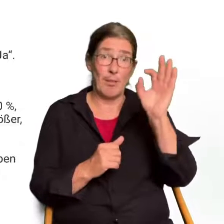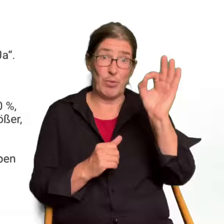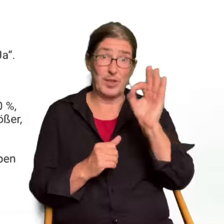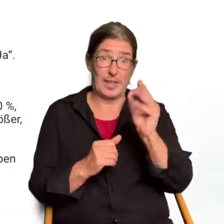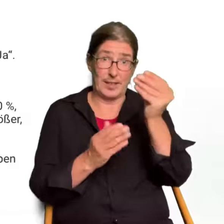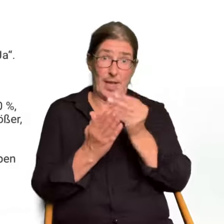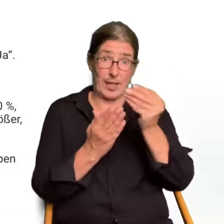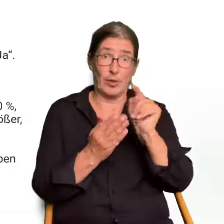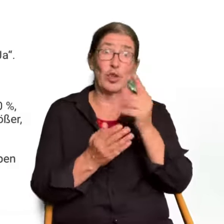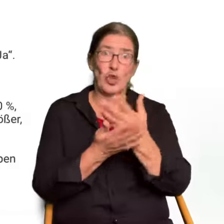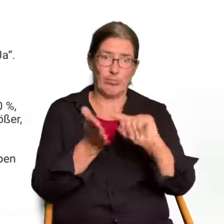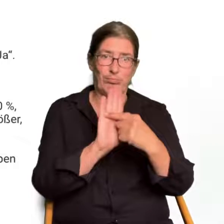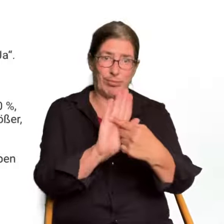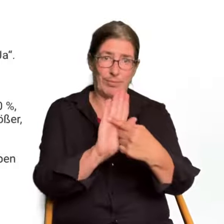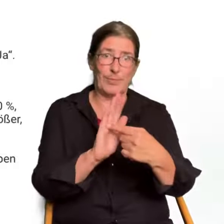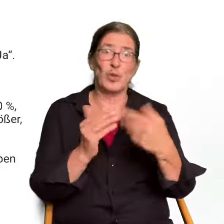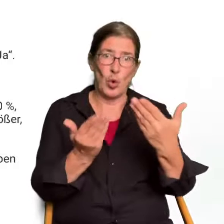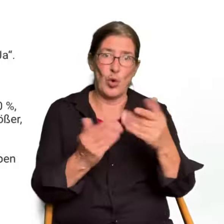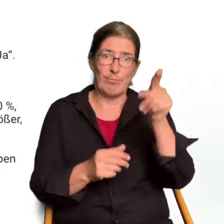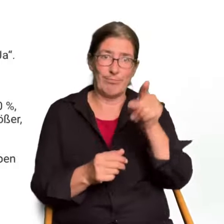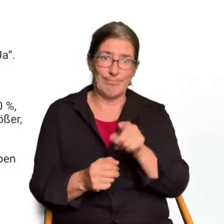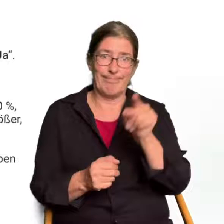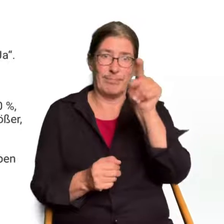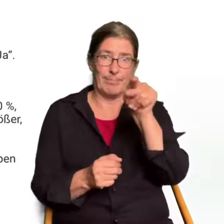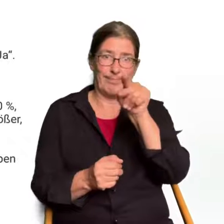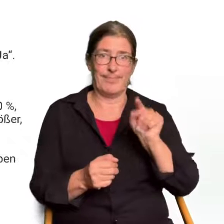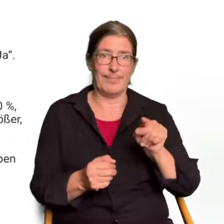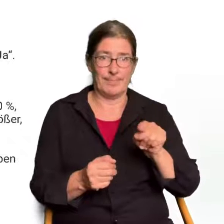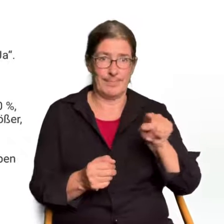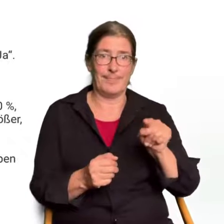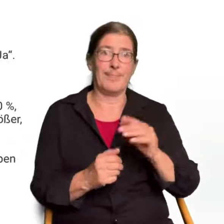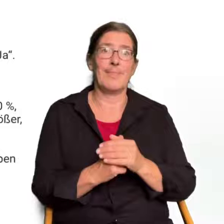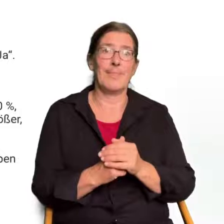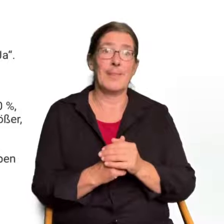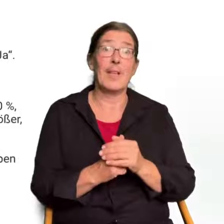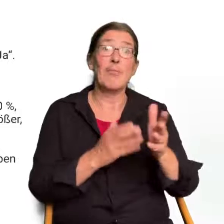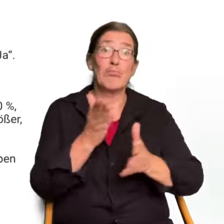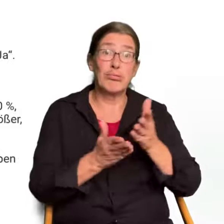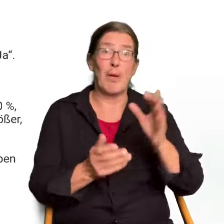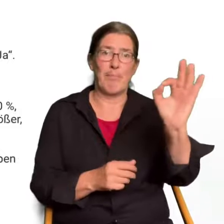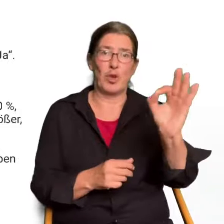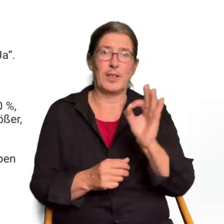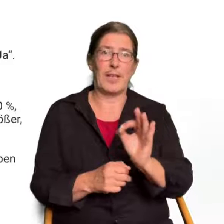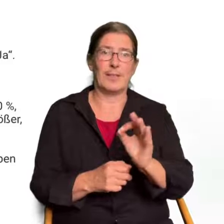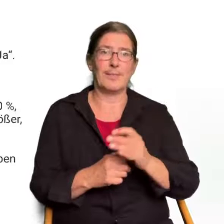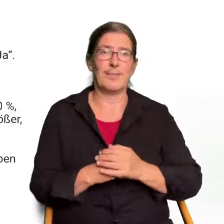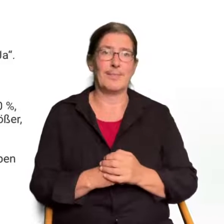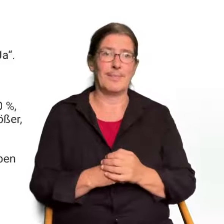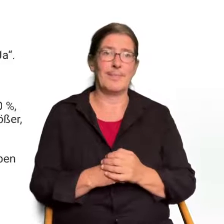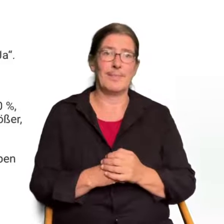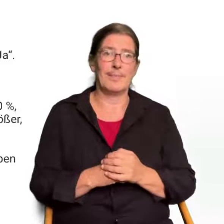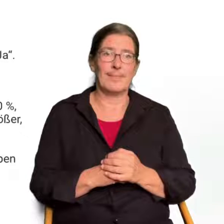das Prozentzeichen habe ich ja schon gesagt das wird folgendermaßen geschrieben nämlich so und folgendermaßen gebärdet